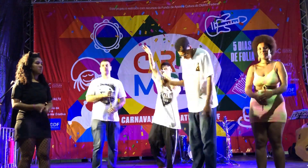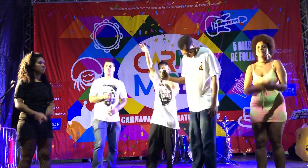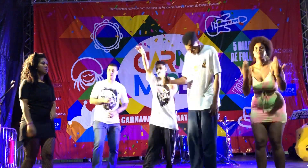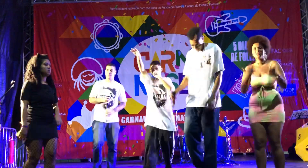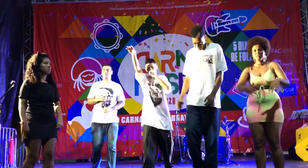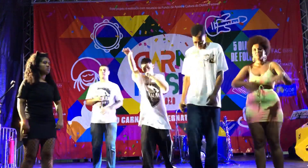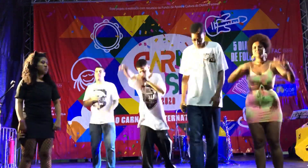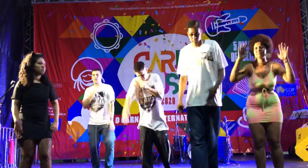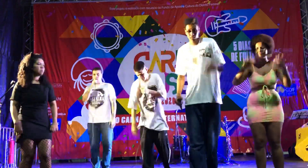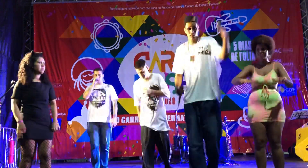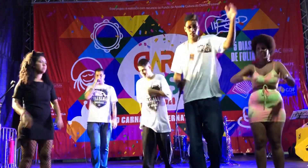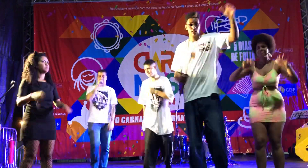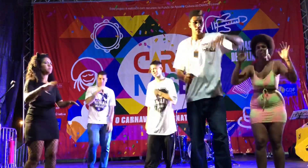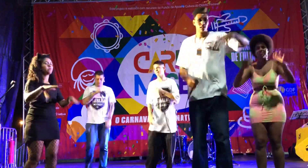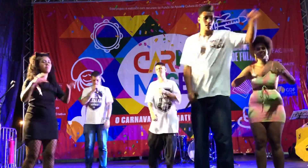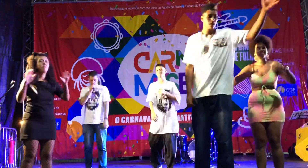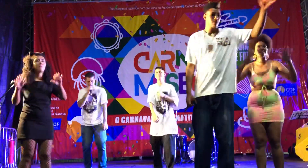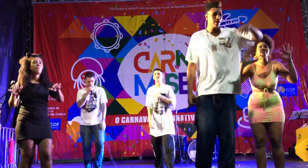cima, geral, geral.